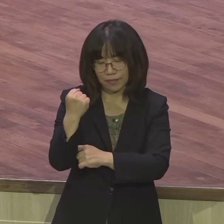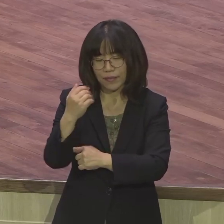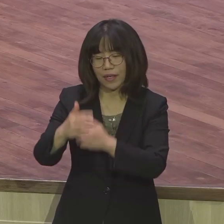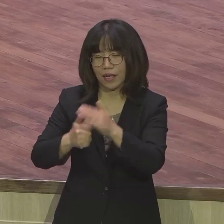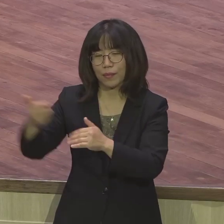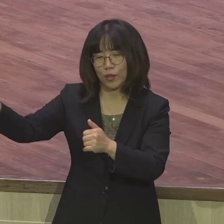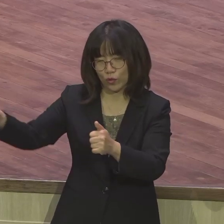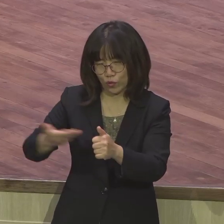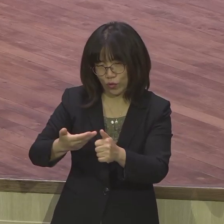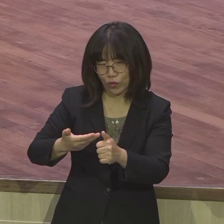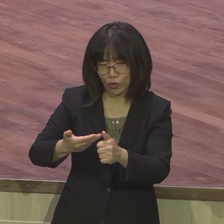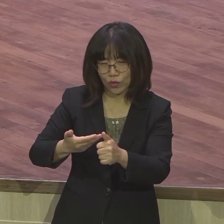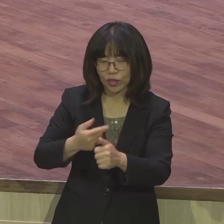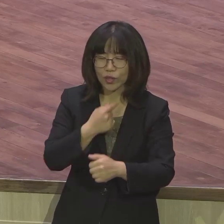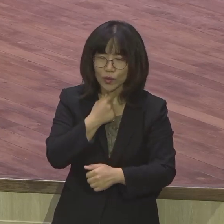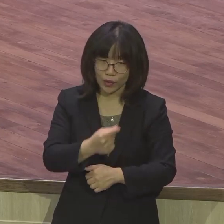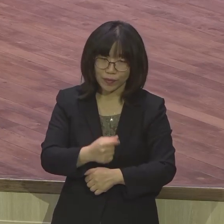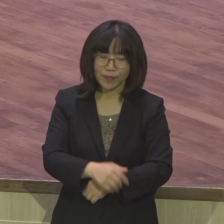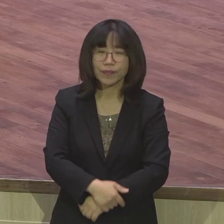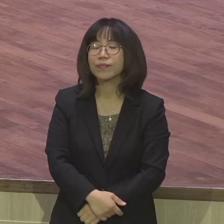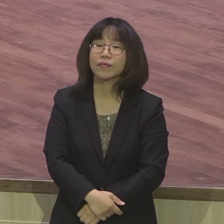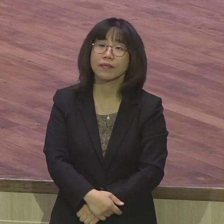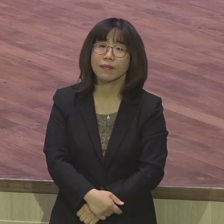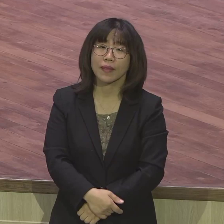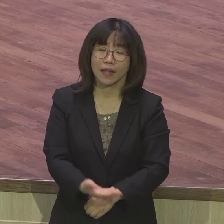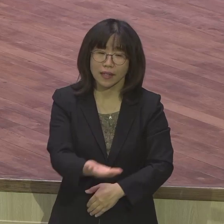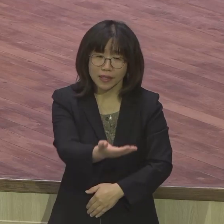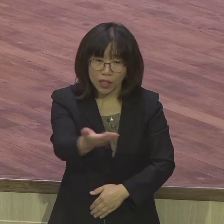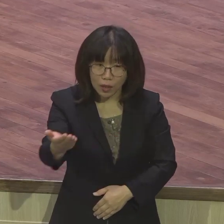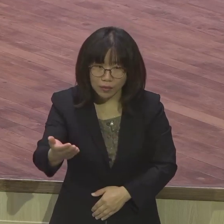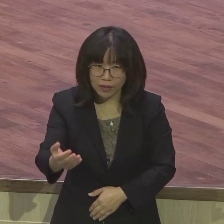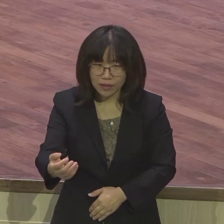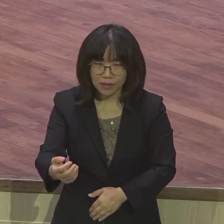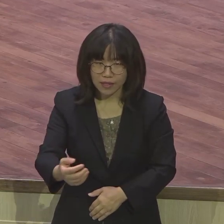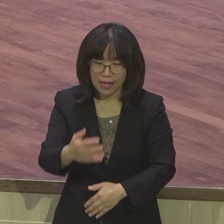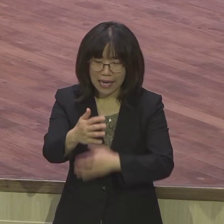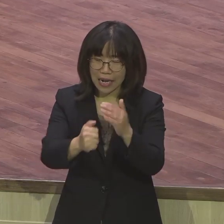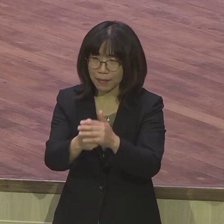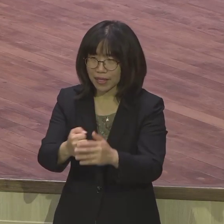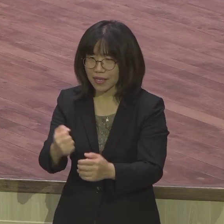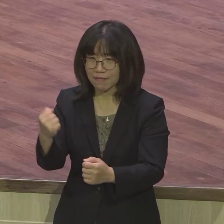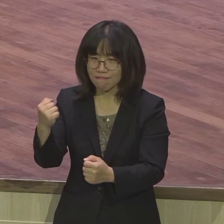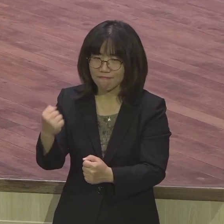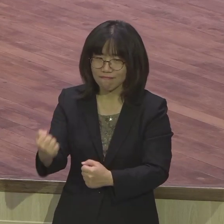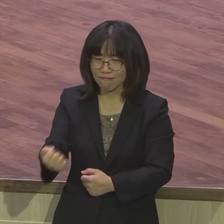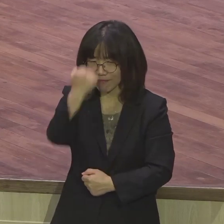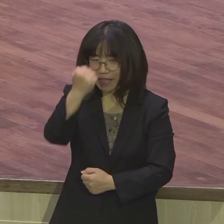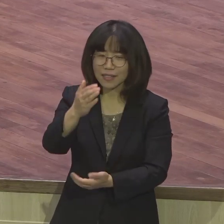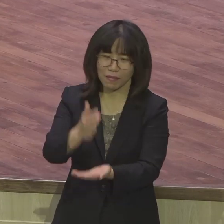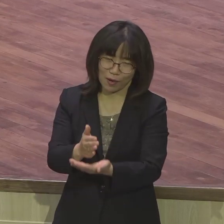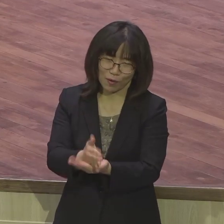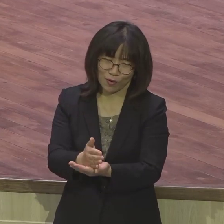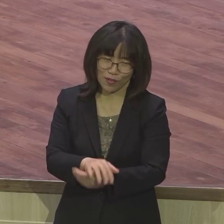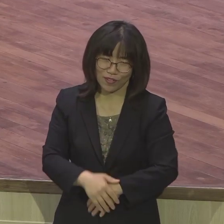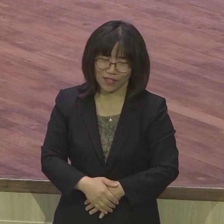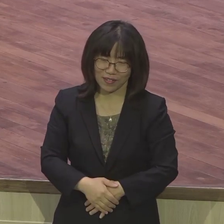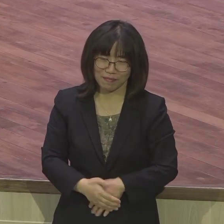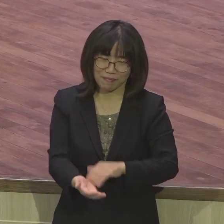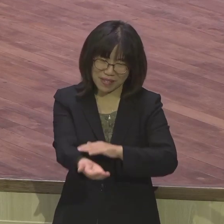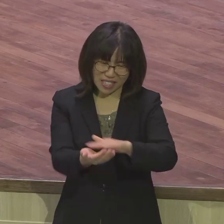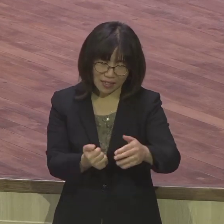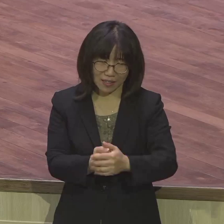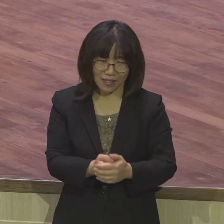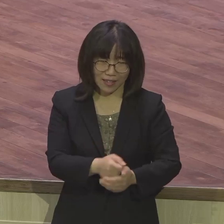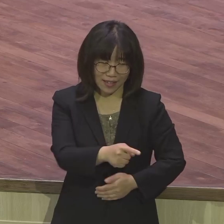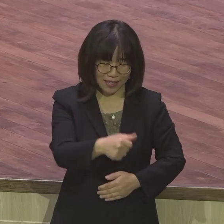힘을 하나님 주시길 원하세요. 그래서 맞지 말고 집중하지 말고, 강제로 하나님이 끌어다가, 그래서 애들 공부 안